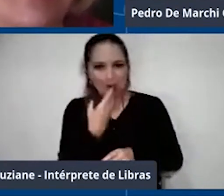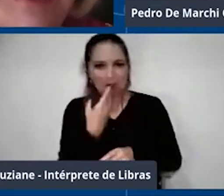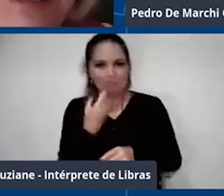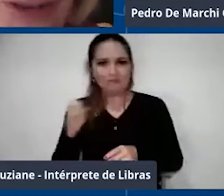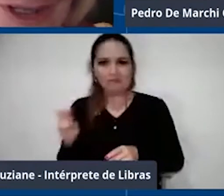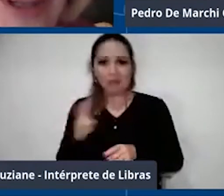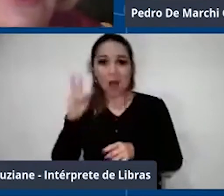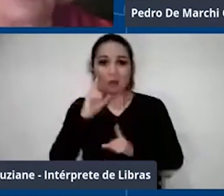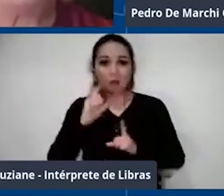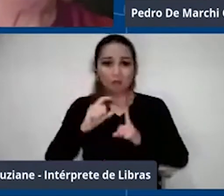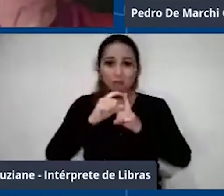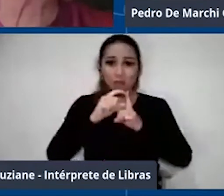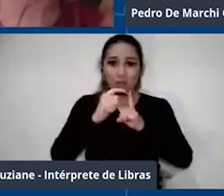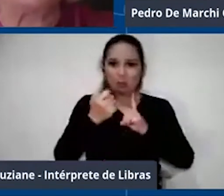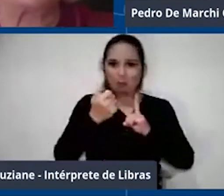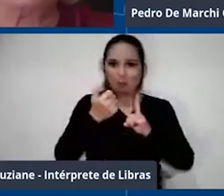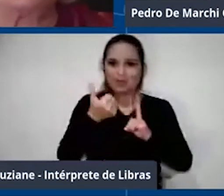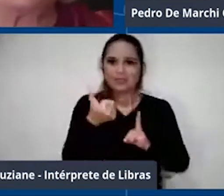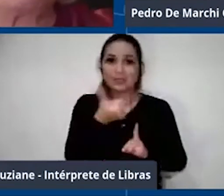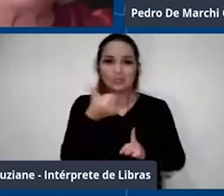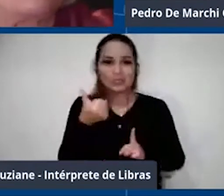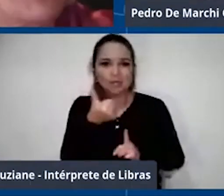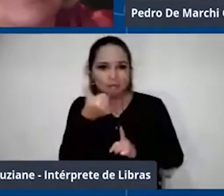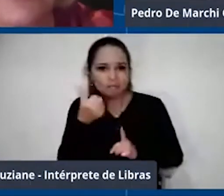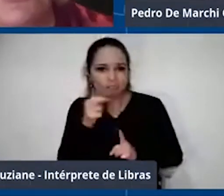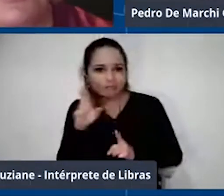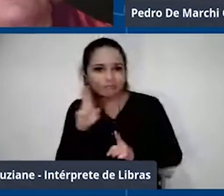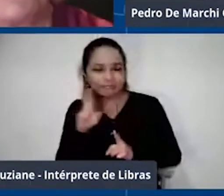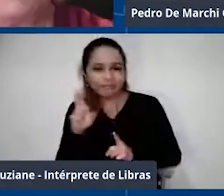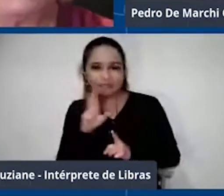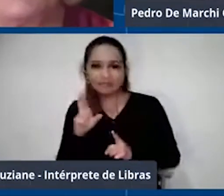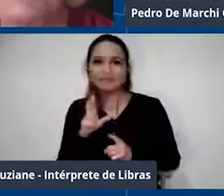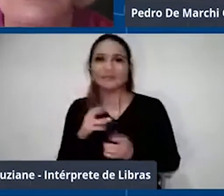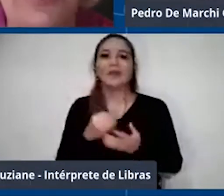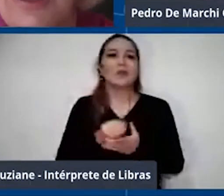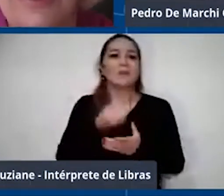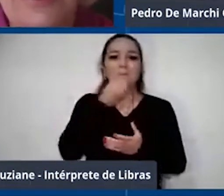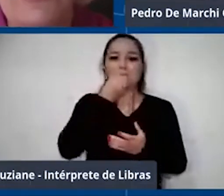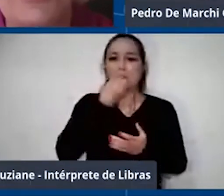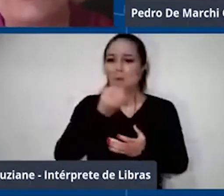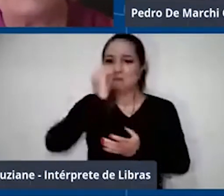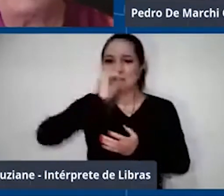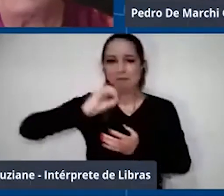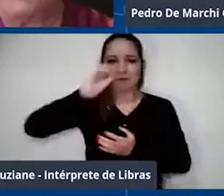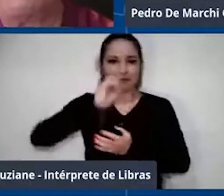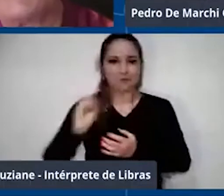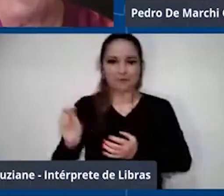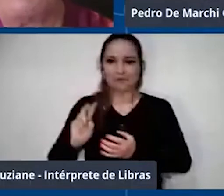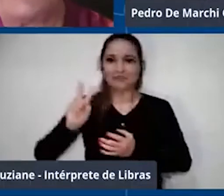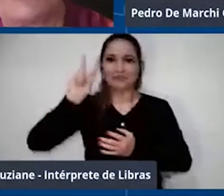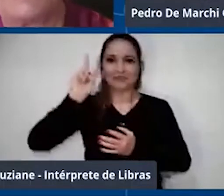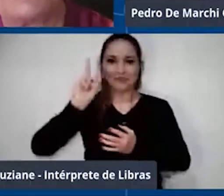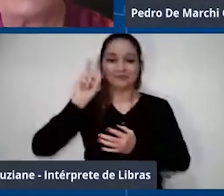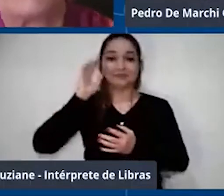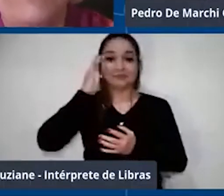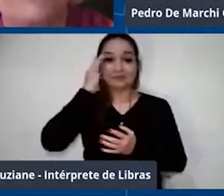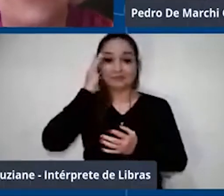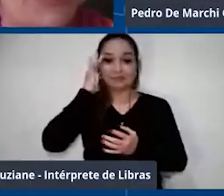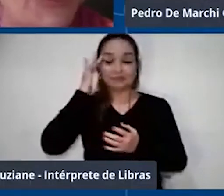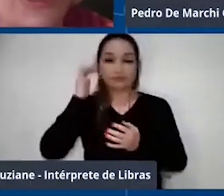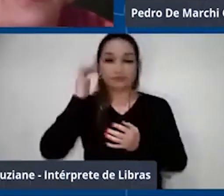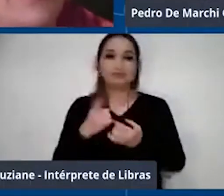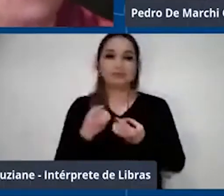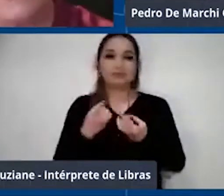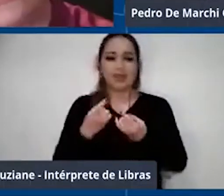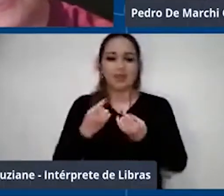a R$6. É um preço ótimo, nunca pensaram tanto, incrível o que deu, né, de renda.